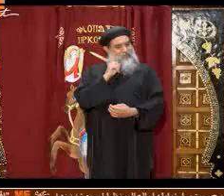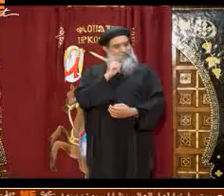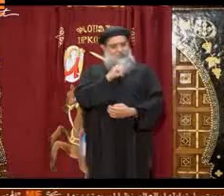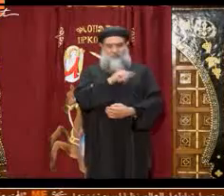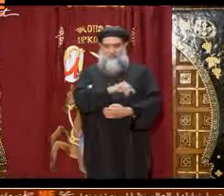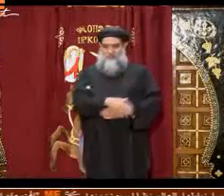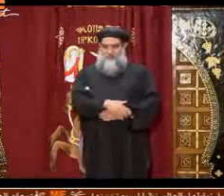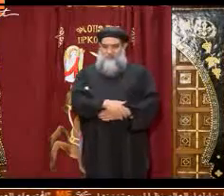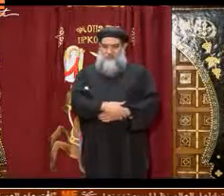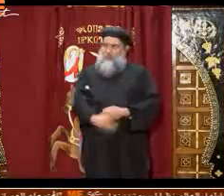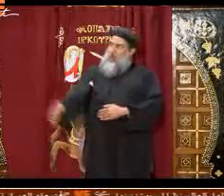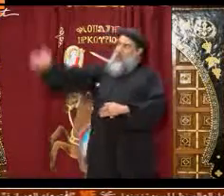عرفان